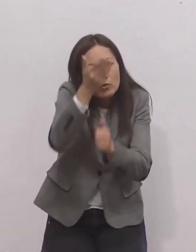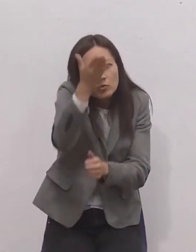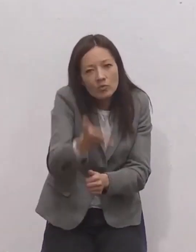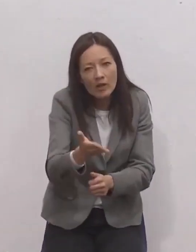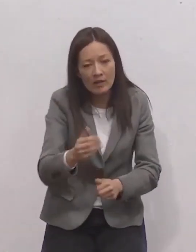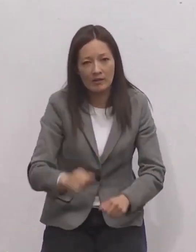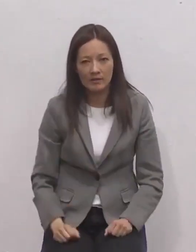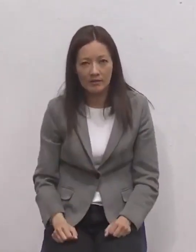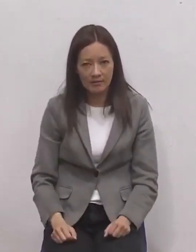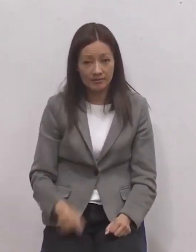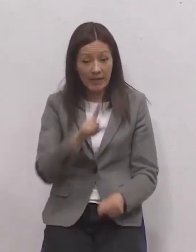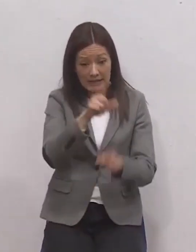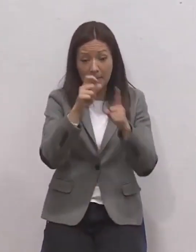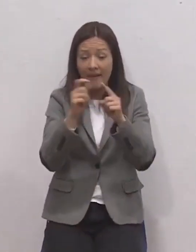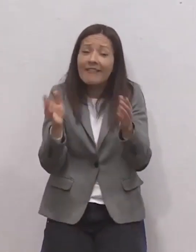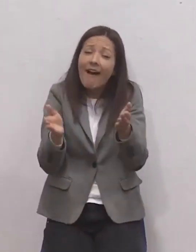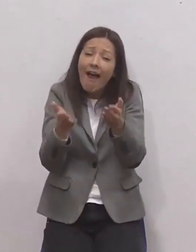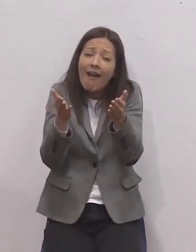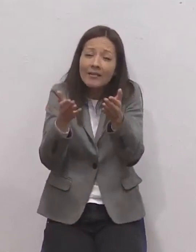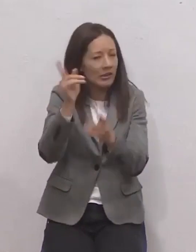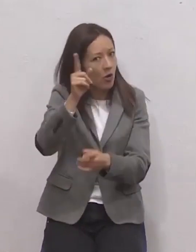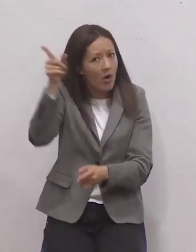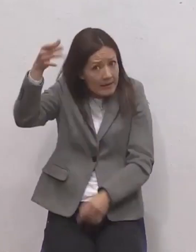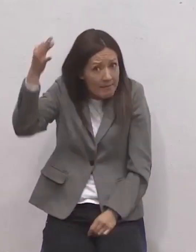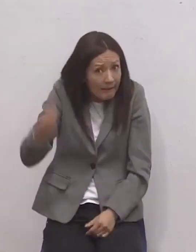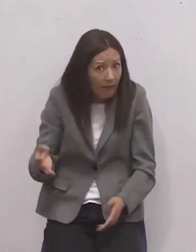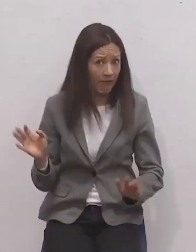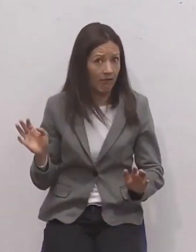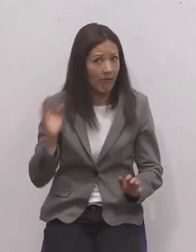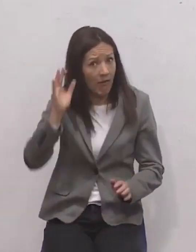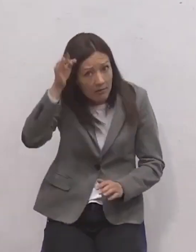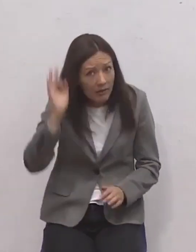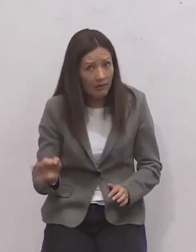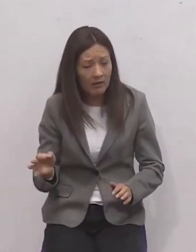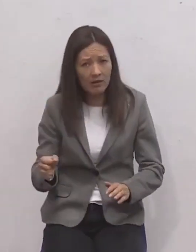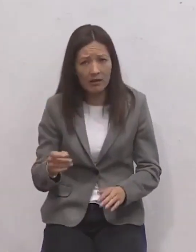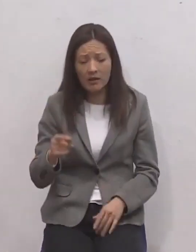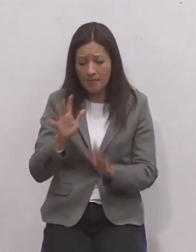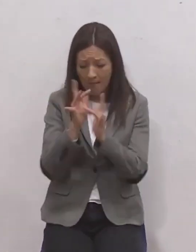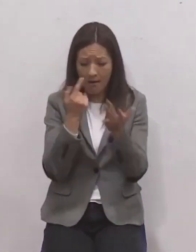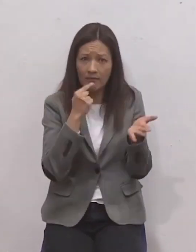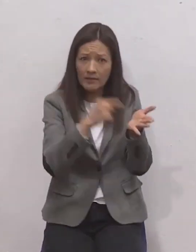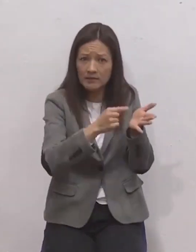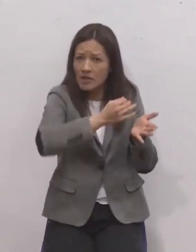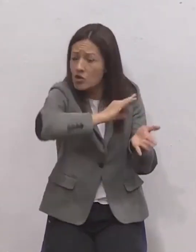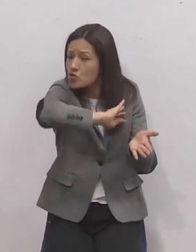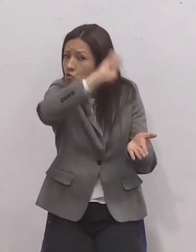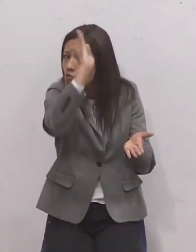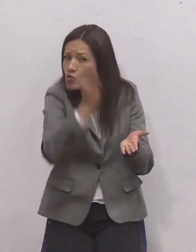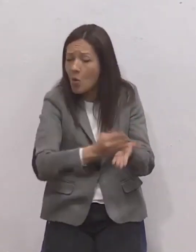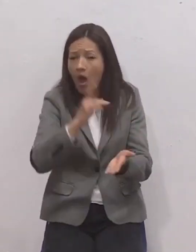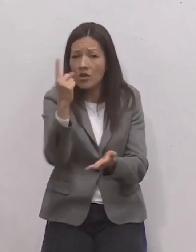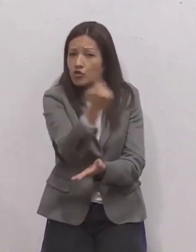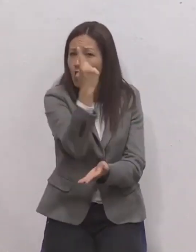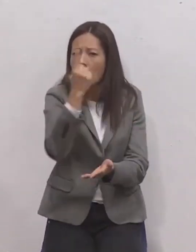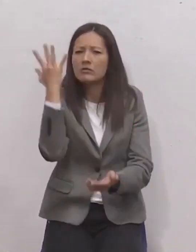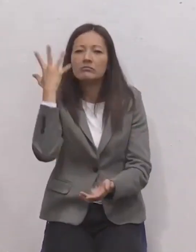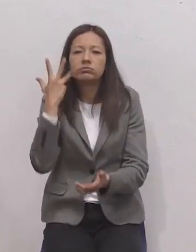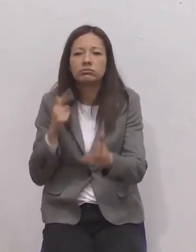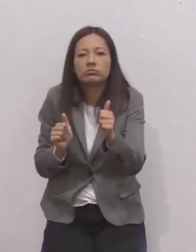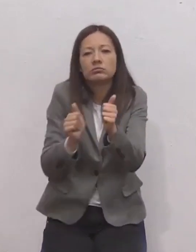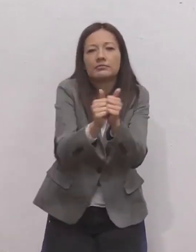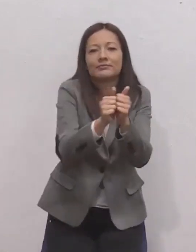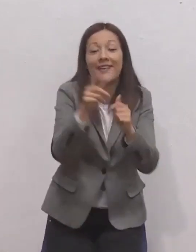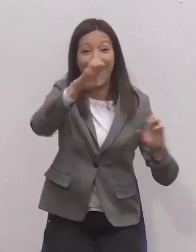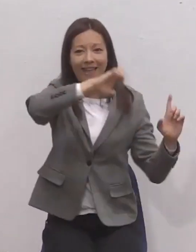de ánimo y de aliento, es la verdad de la palabra. Nunca los voy a dejar solos, yo estaré con ustedes todos los días. Emmanuel es